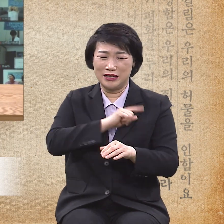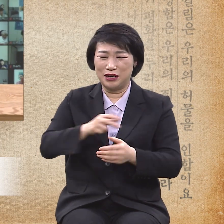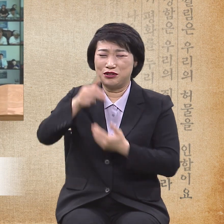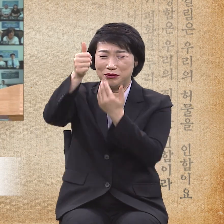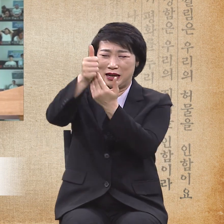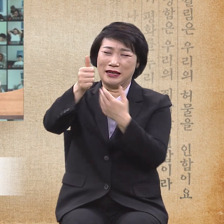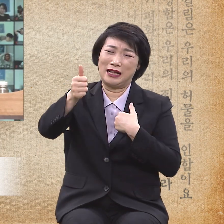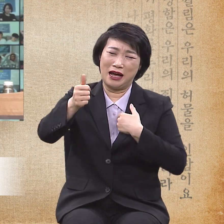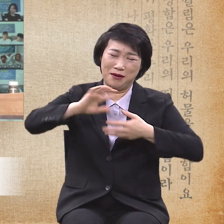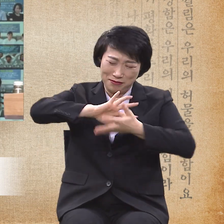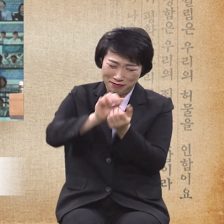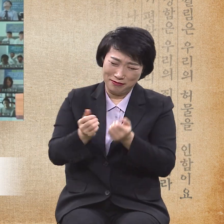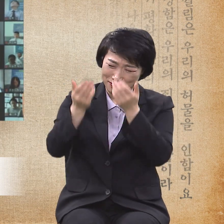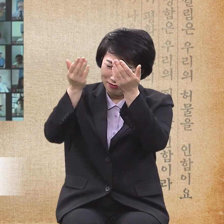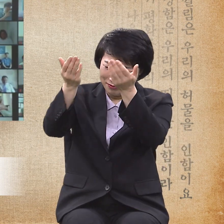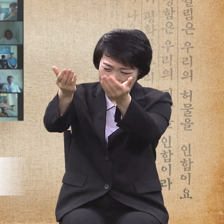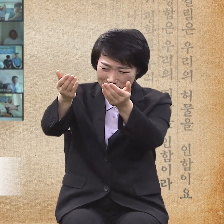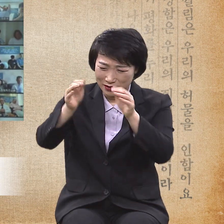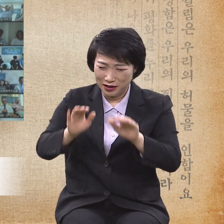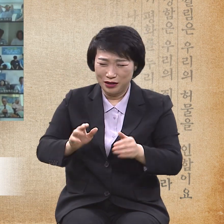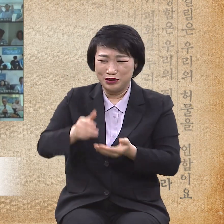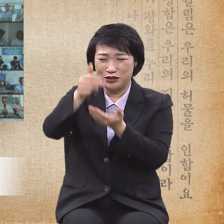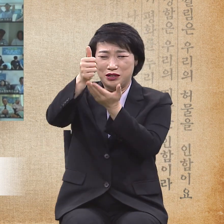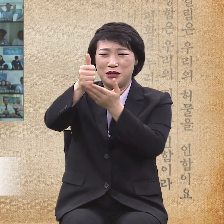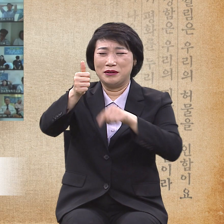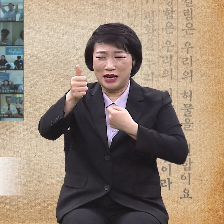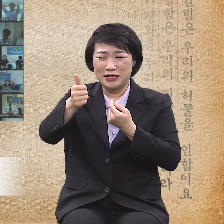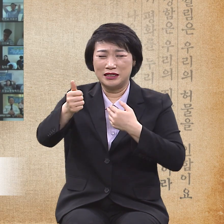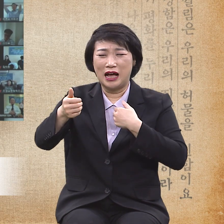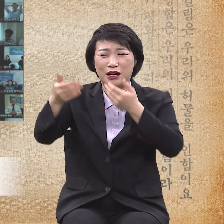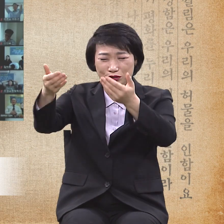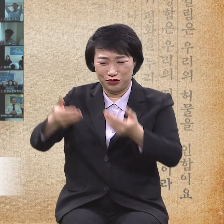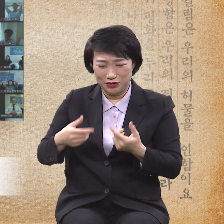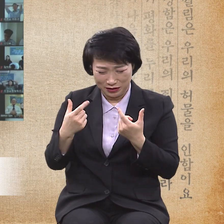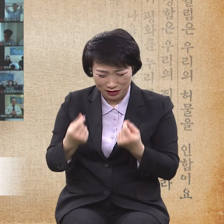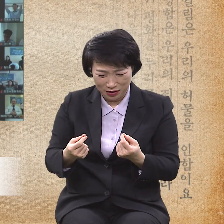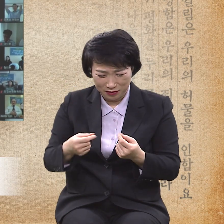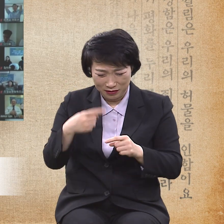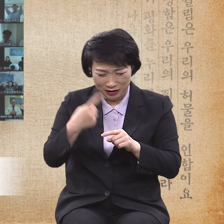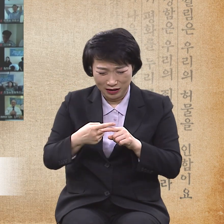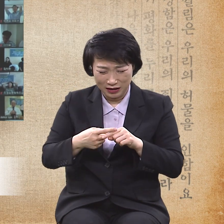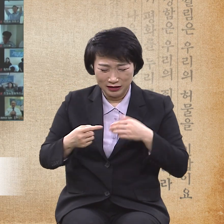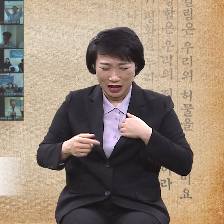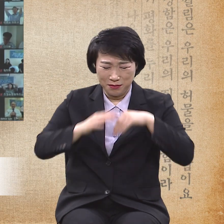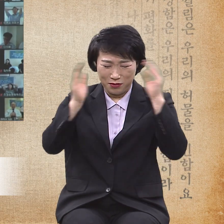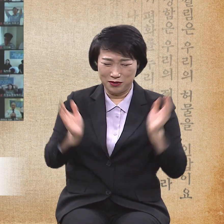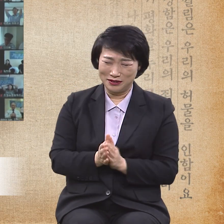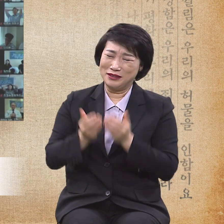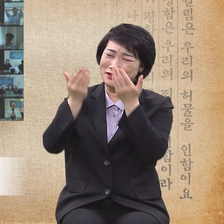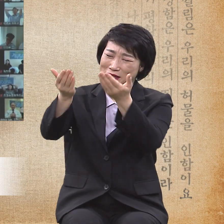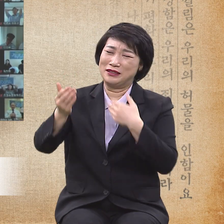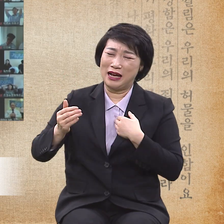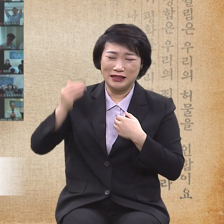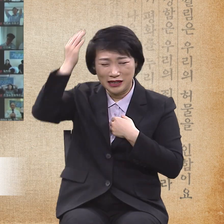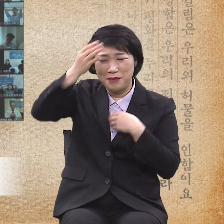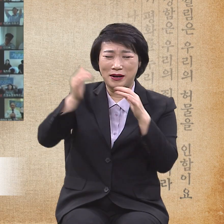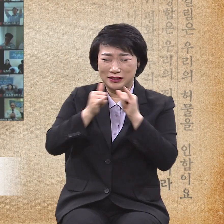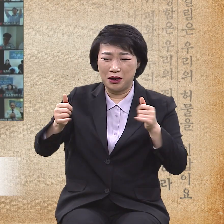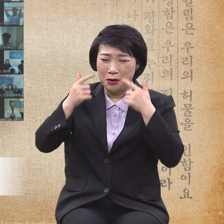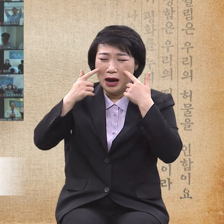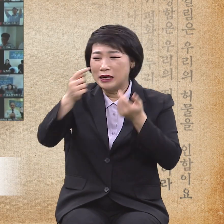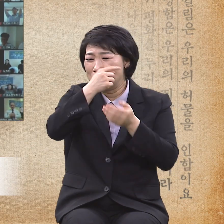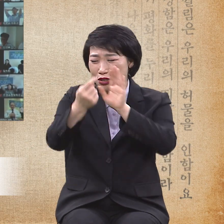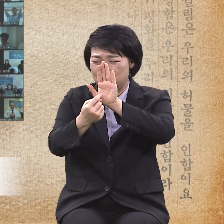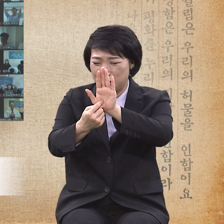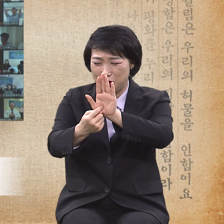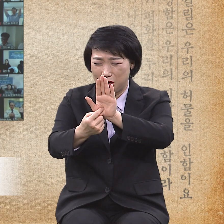앞에 나를 다 드려 주님 자신을 내게 주신 것처럼 다 드려 사랑받았음을